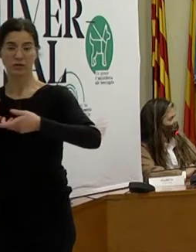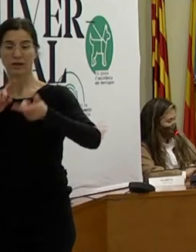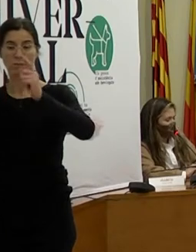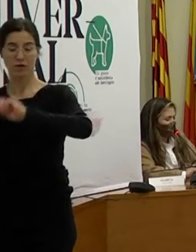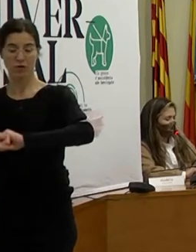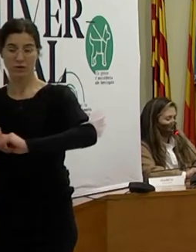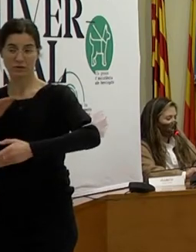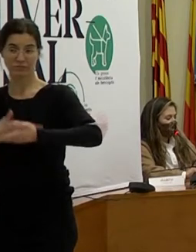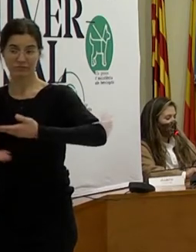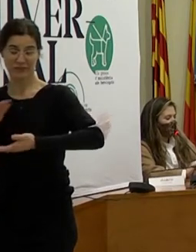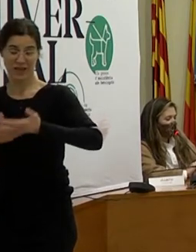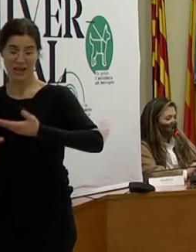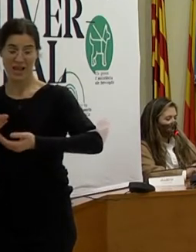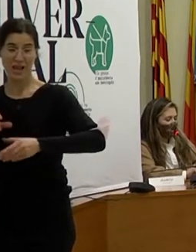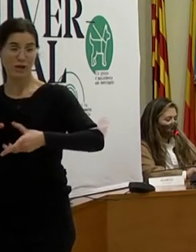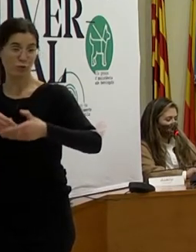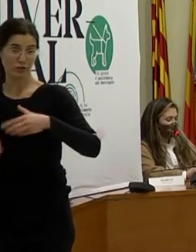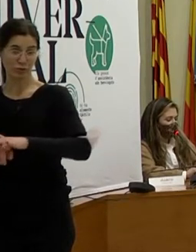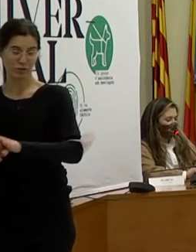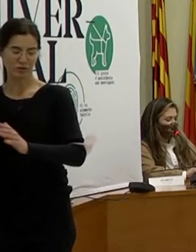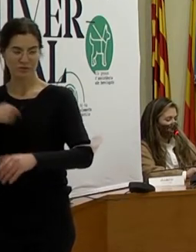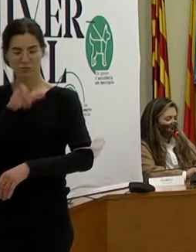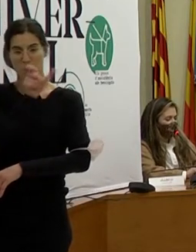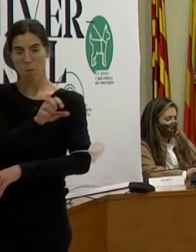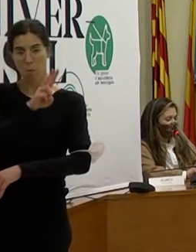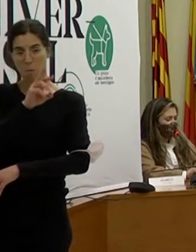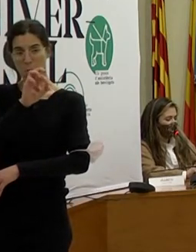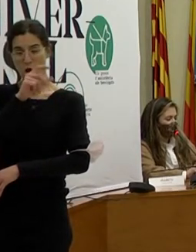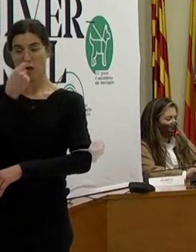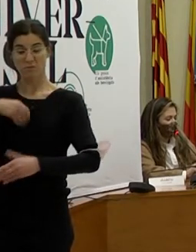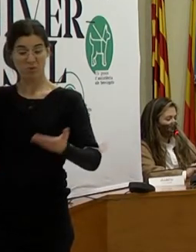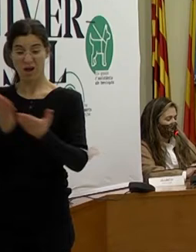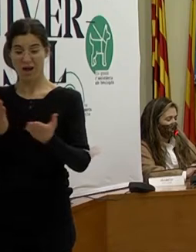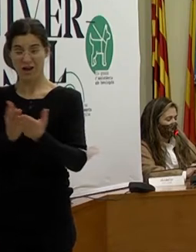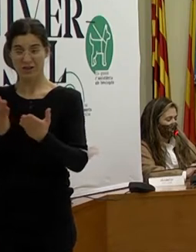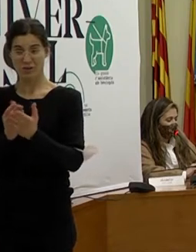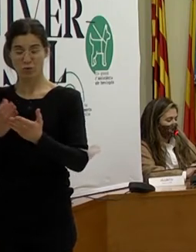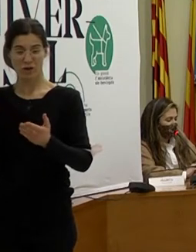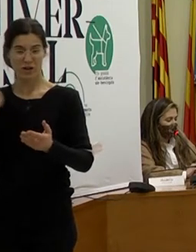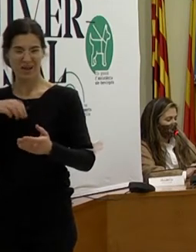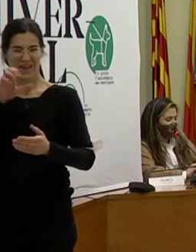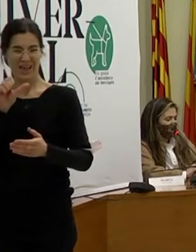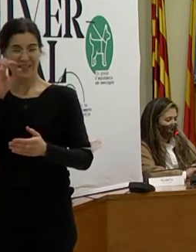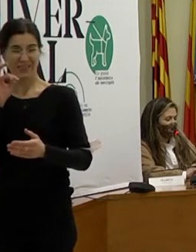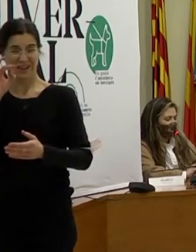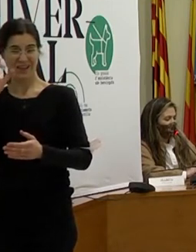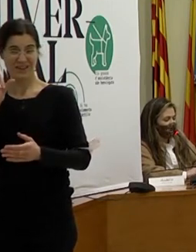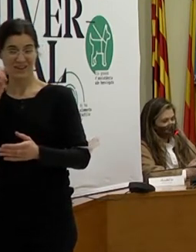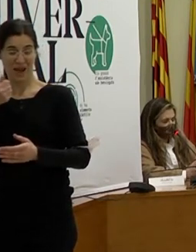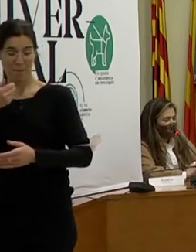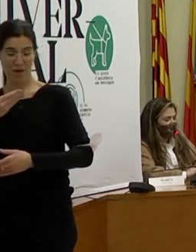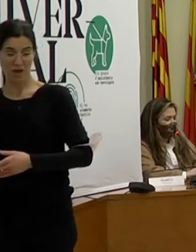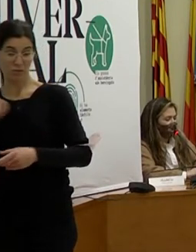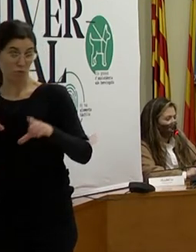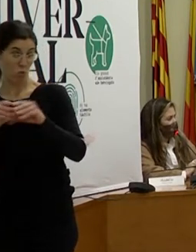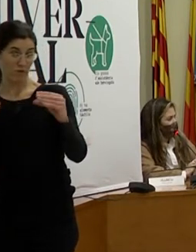Inclusivos. I Pol Cuartero i Parreu és un estudiant de la ETSAB, que